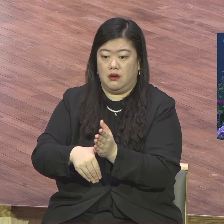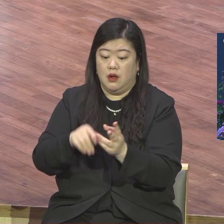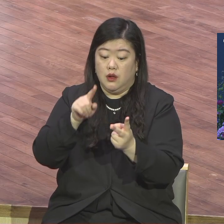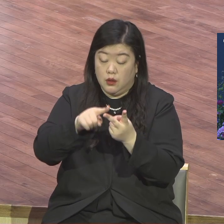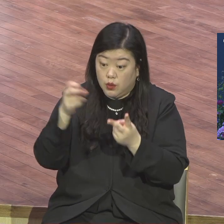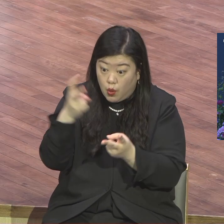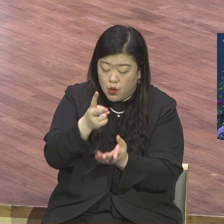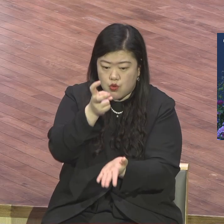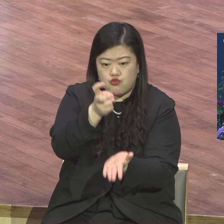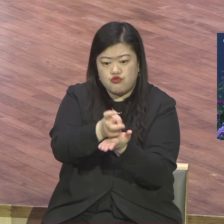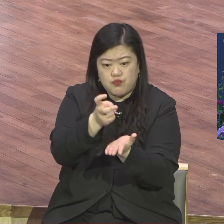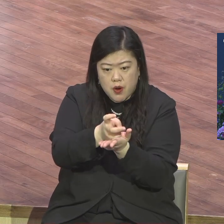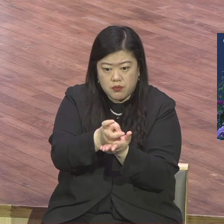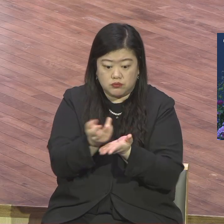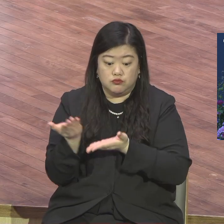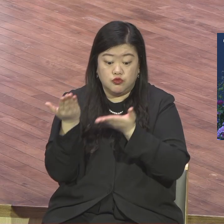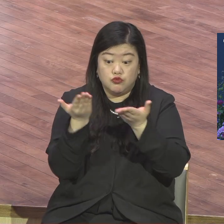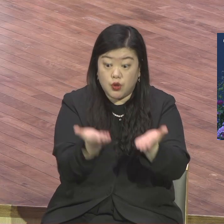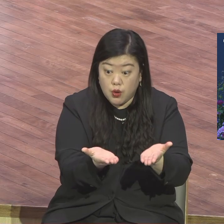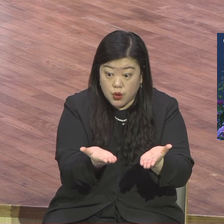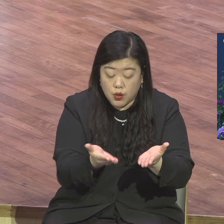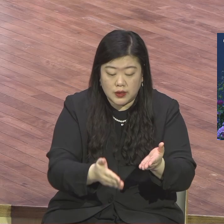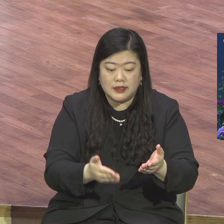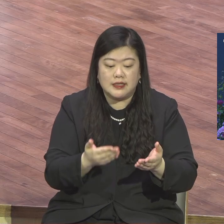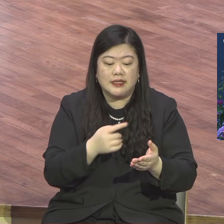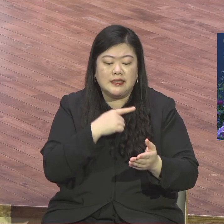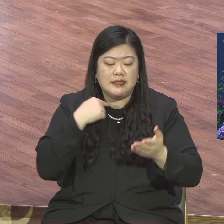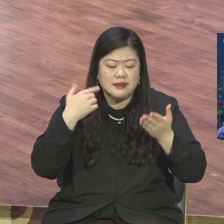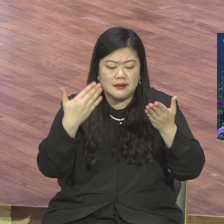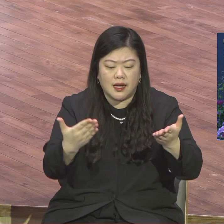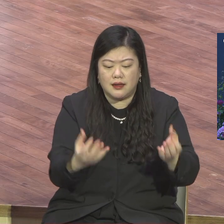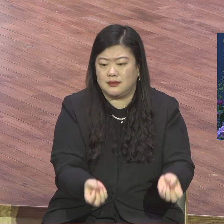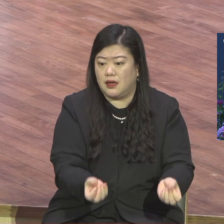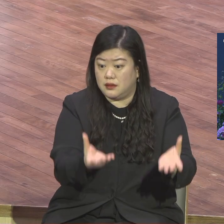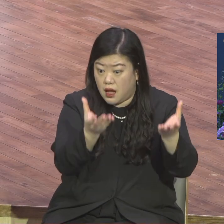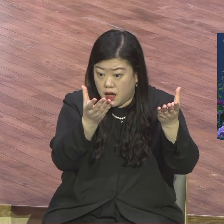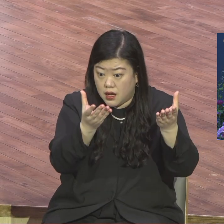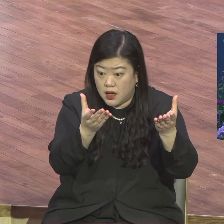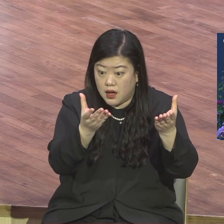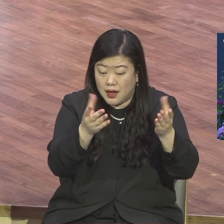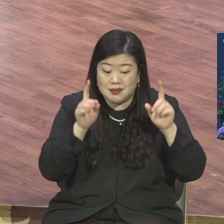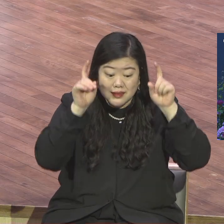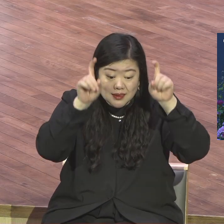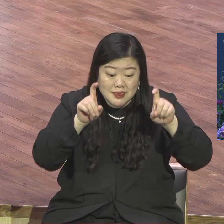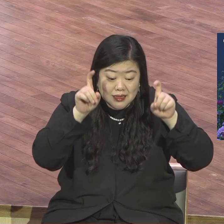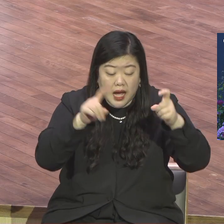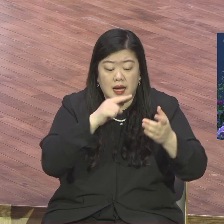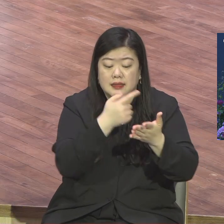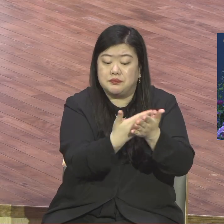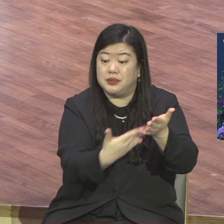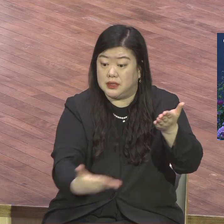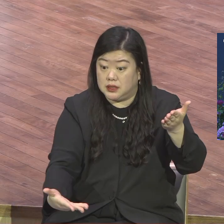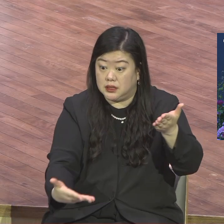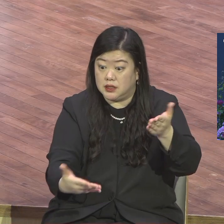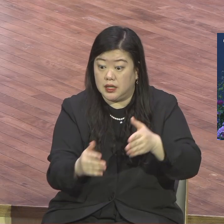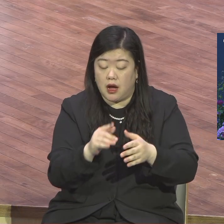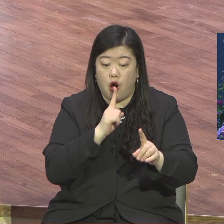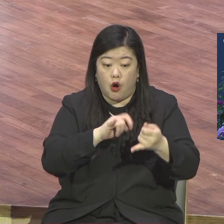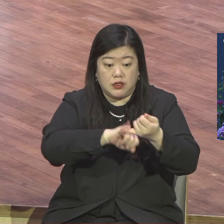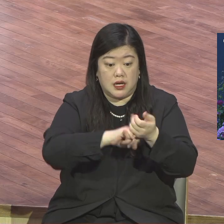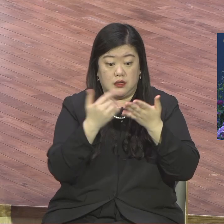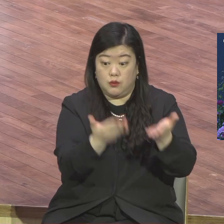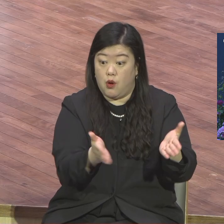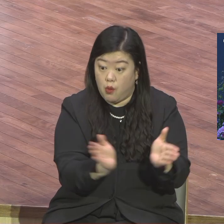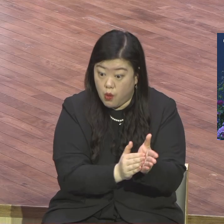이 뜻이 무엇인지 알게 하셨고 희생제사 곧 예배를 통해서 하나님 앞에 나갈 수 있는 특권을 주셨다.